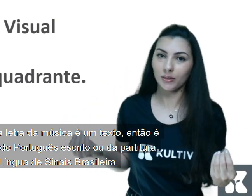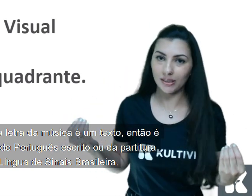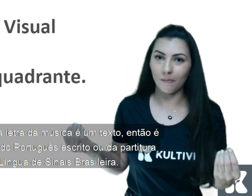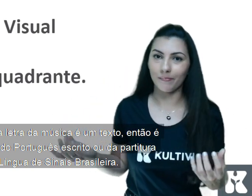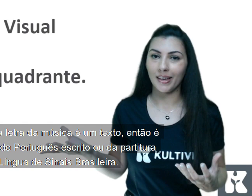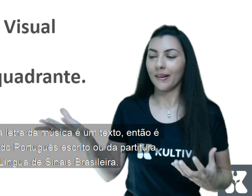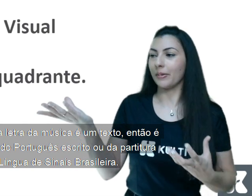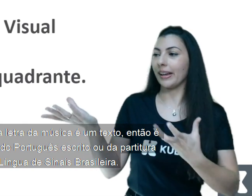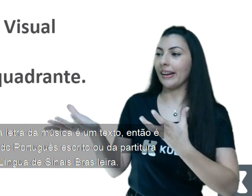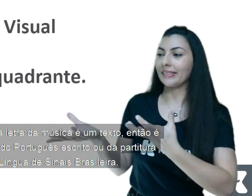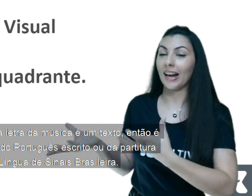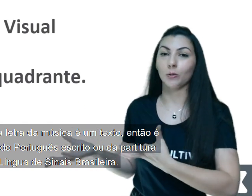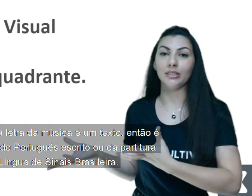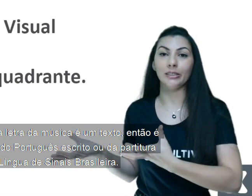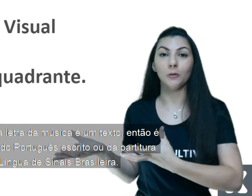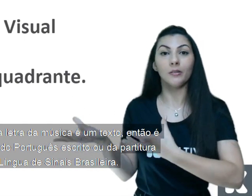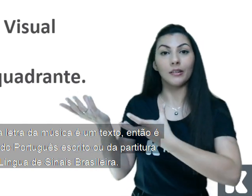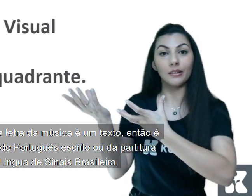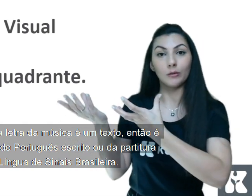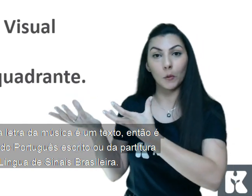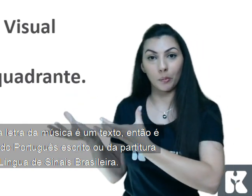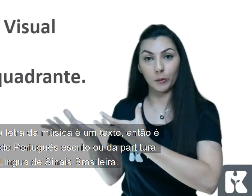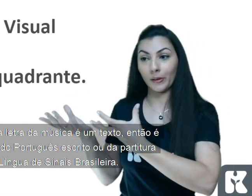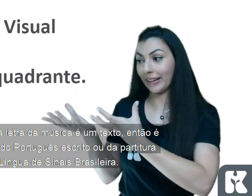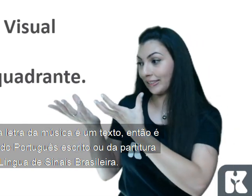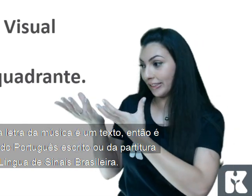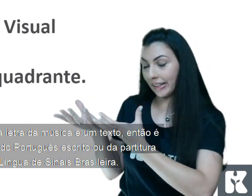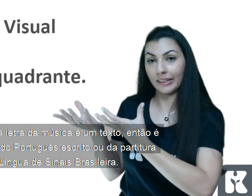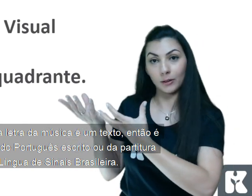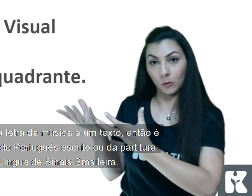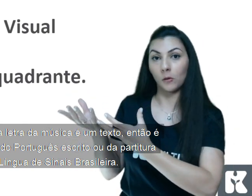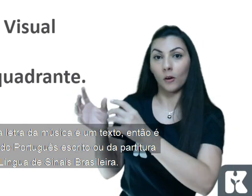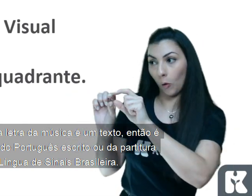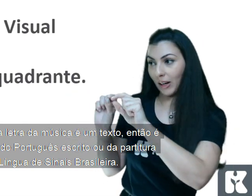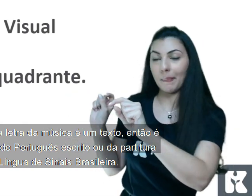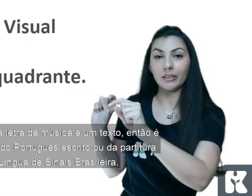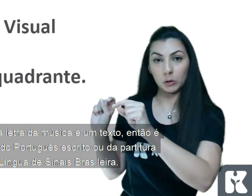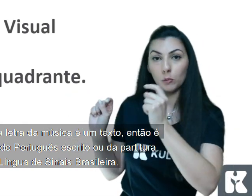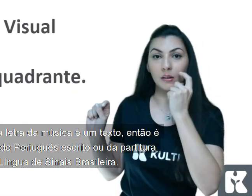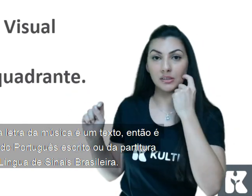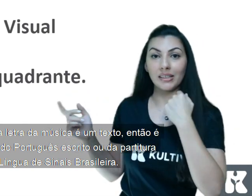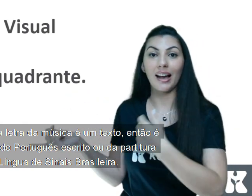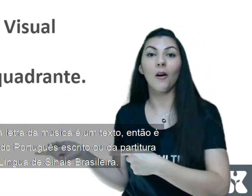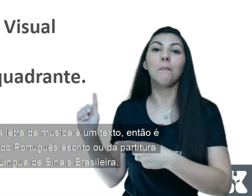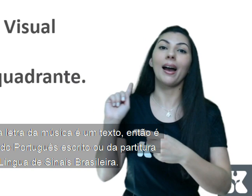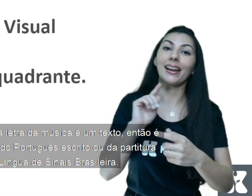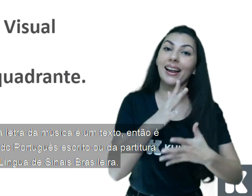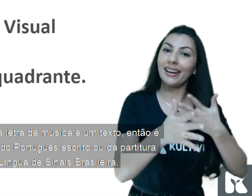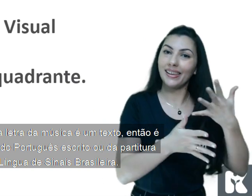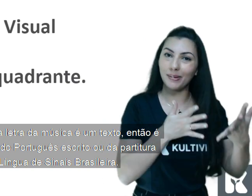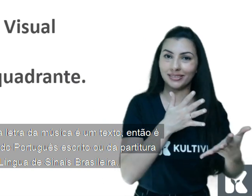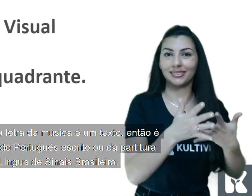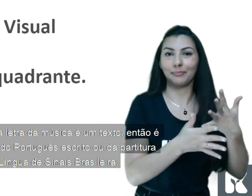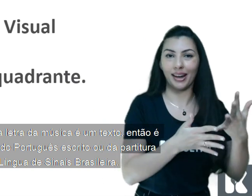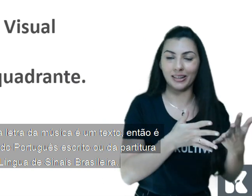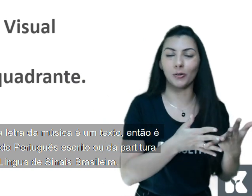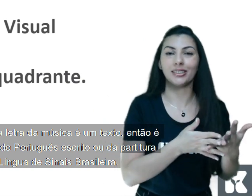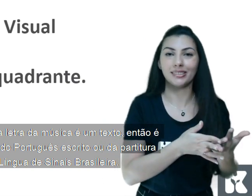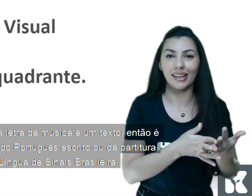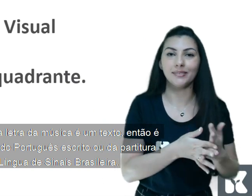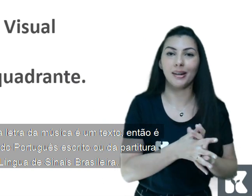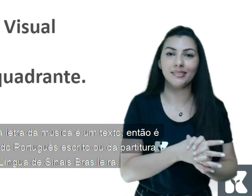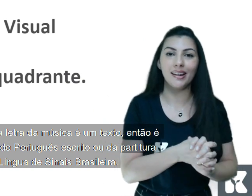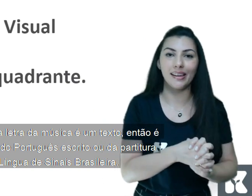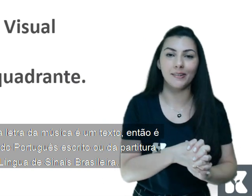uma tradução, porque ele traduziu do português escrito ou da partitura musical para a Libras, para a língua